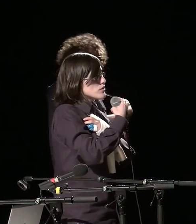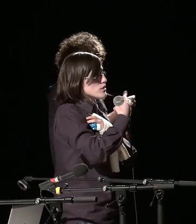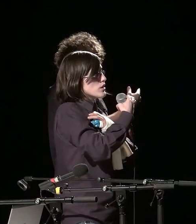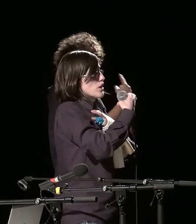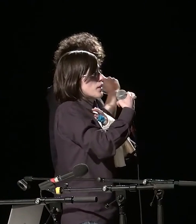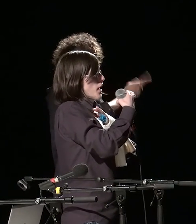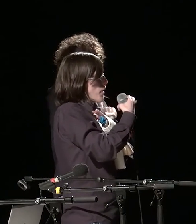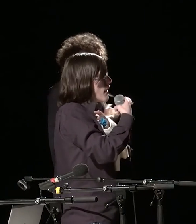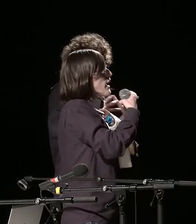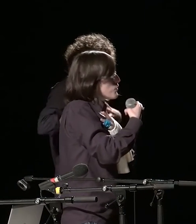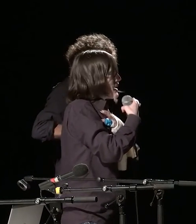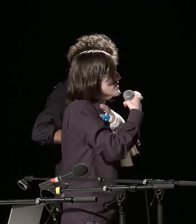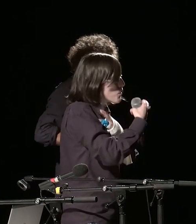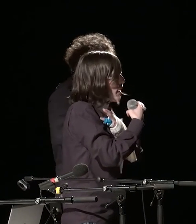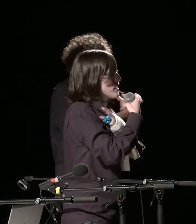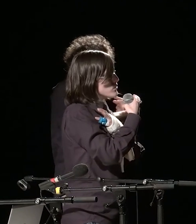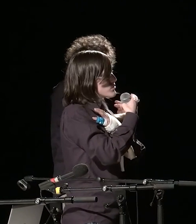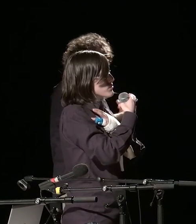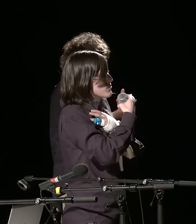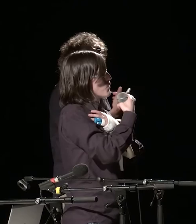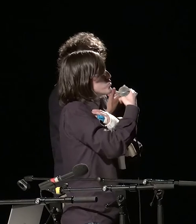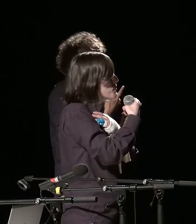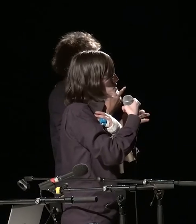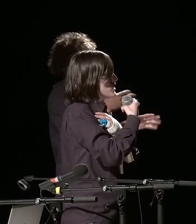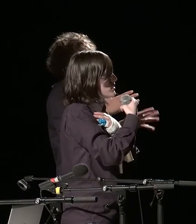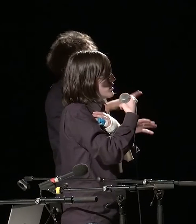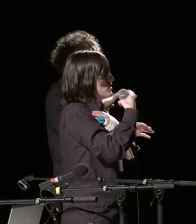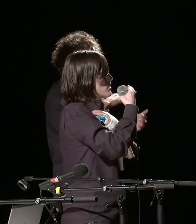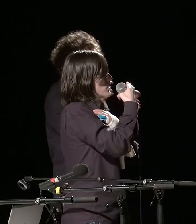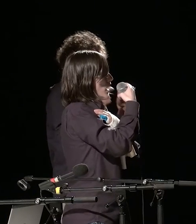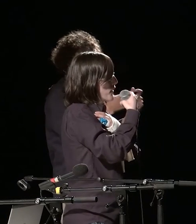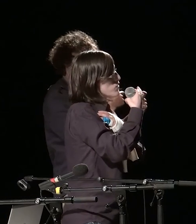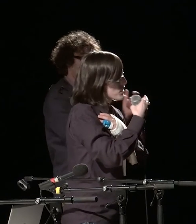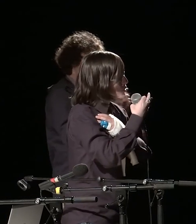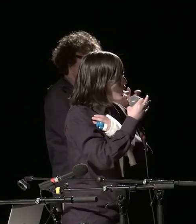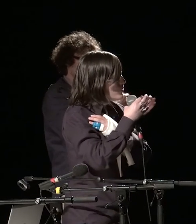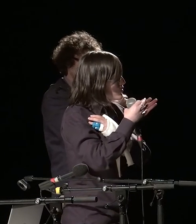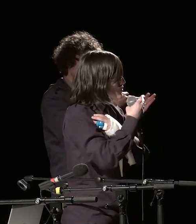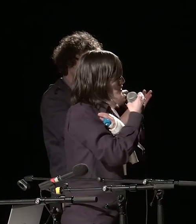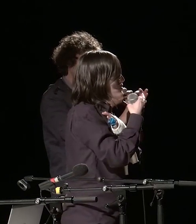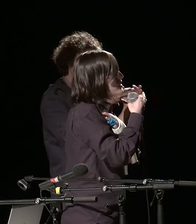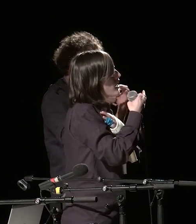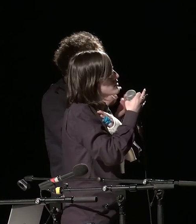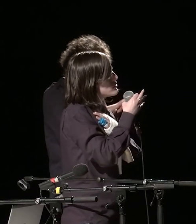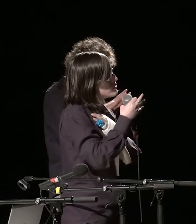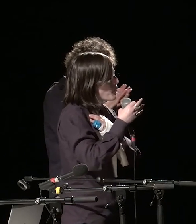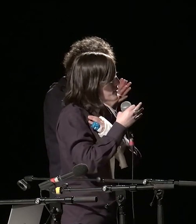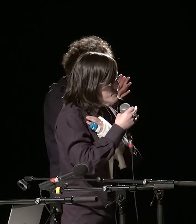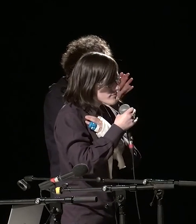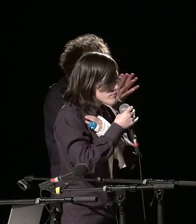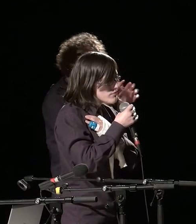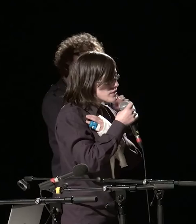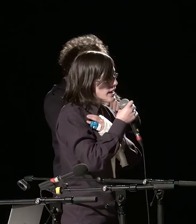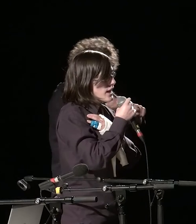corps par l'observation permanente pour vous obliger à faire rentrer votre corps à son état